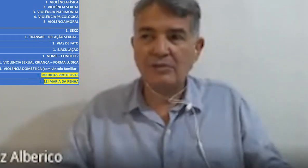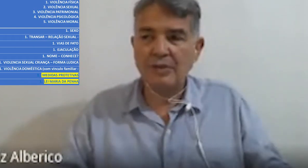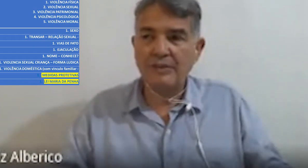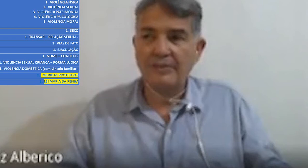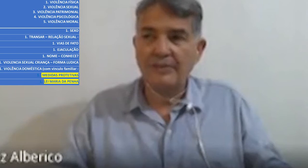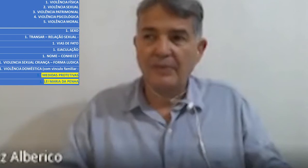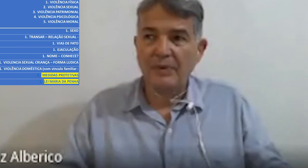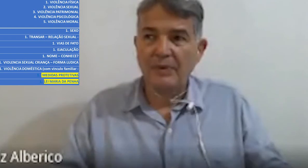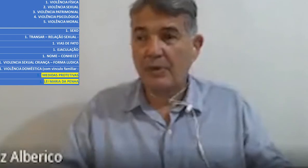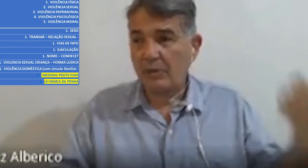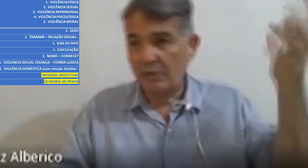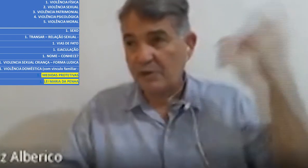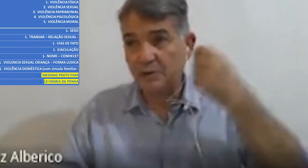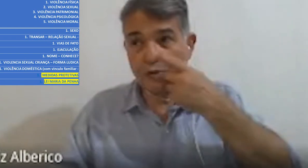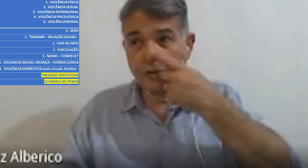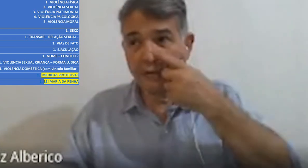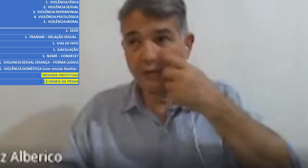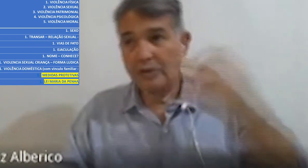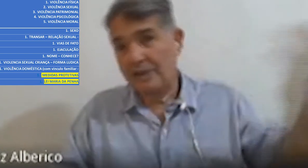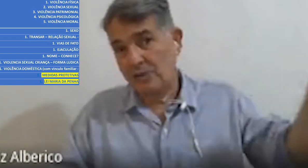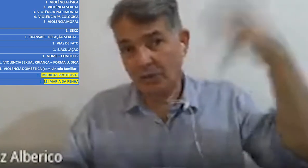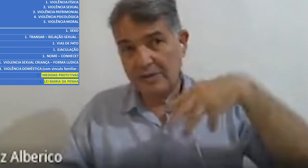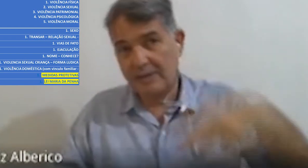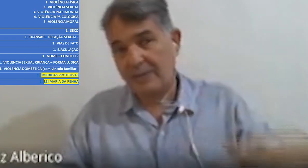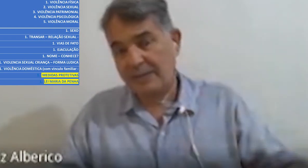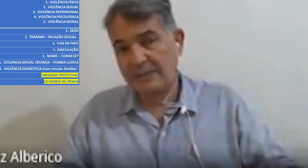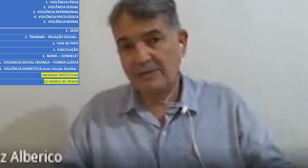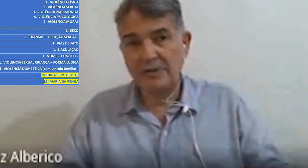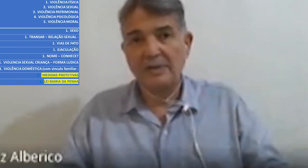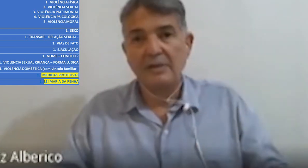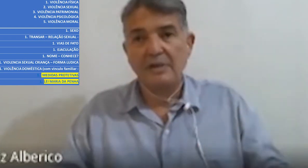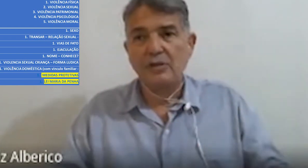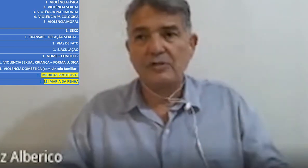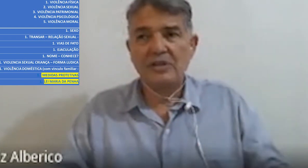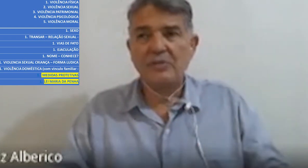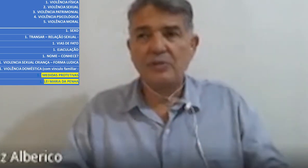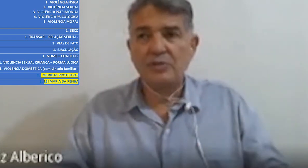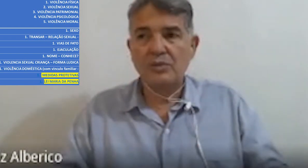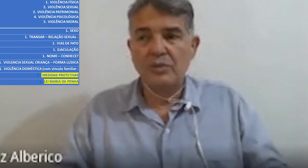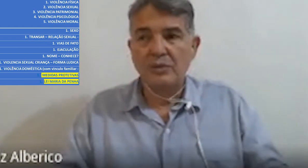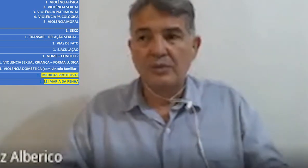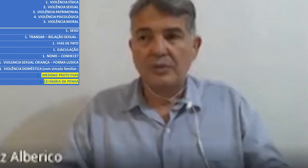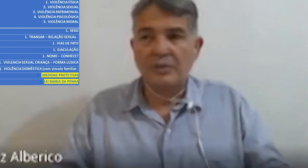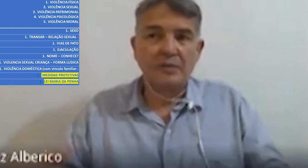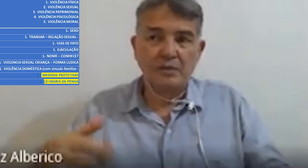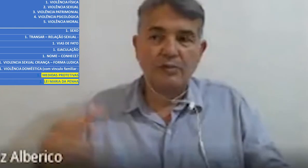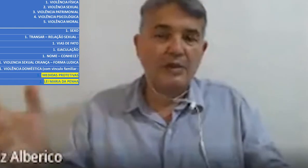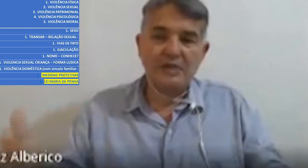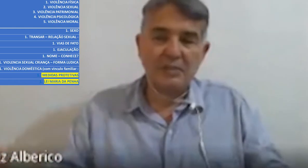conta, porque eu fiz um curso com ela em 2013, eu trouxe ela para Recife. E nós fizemos um final de semana